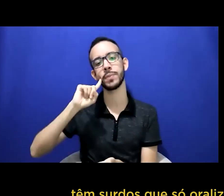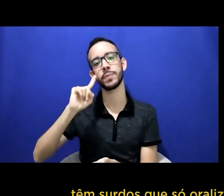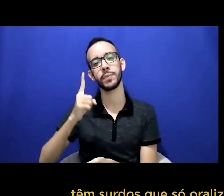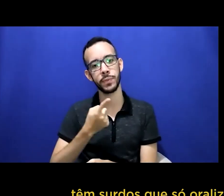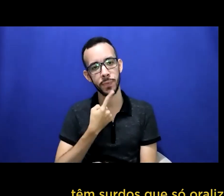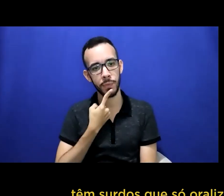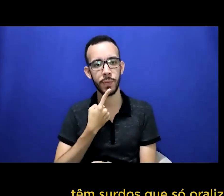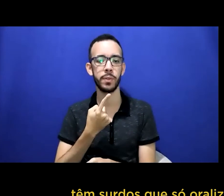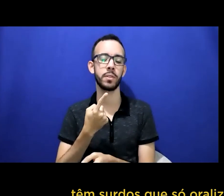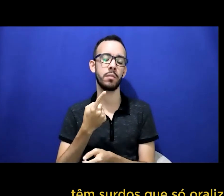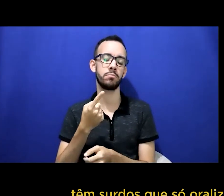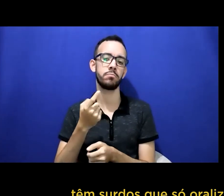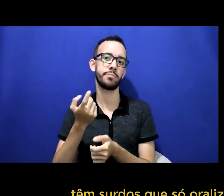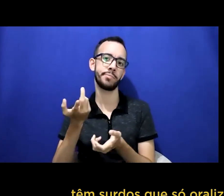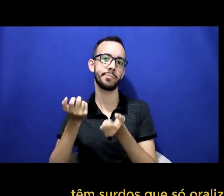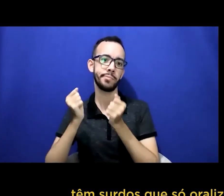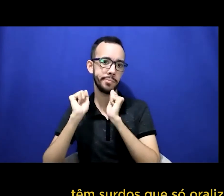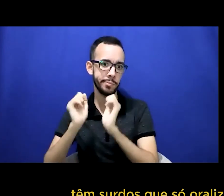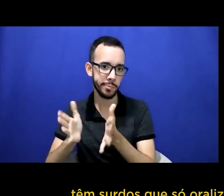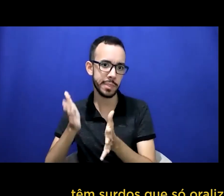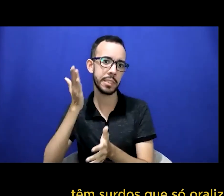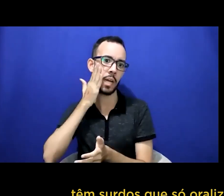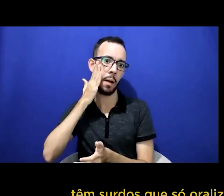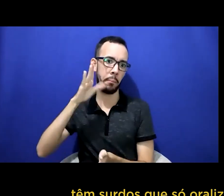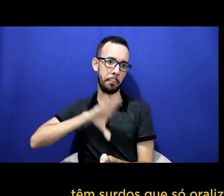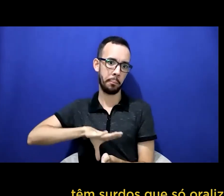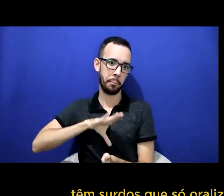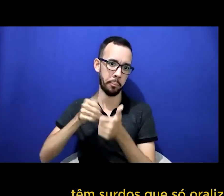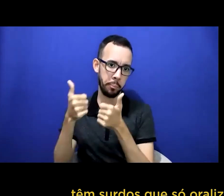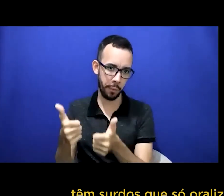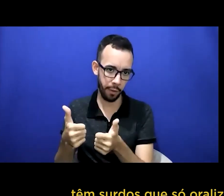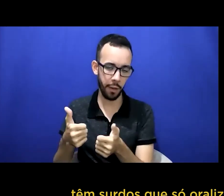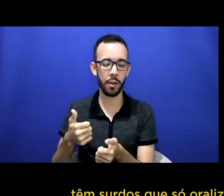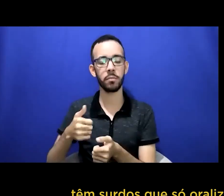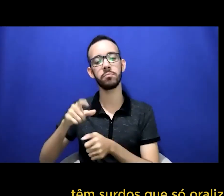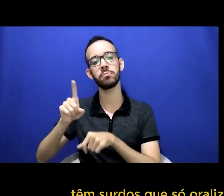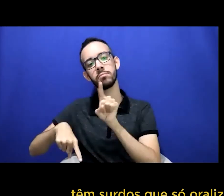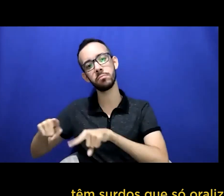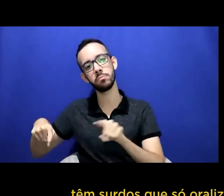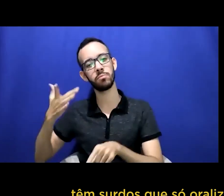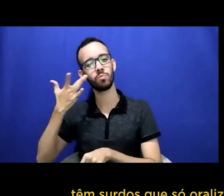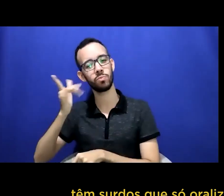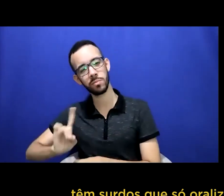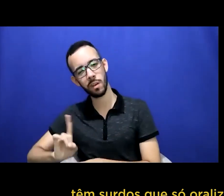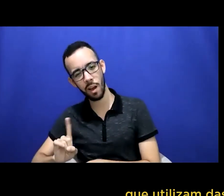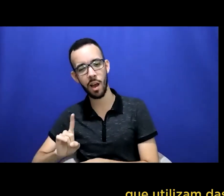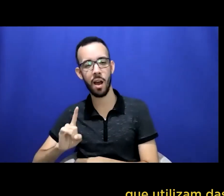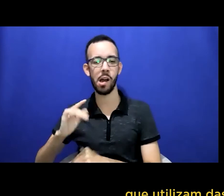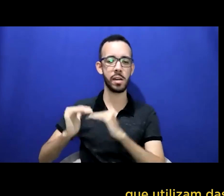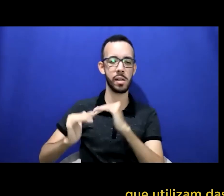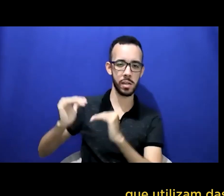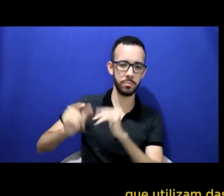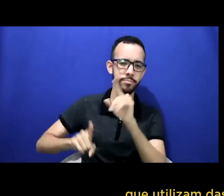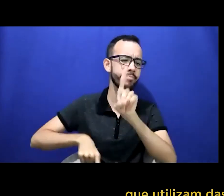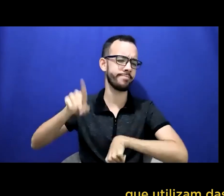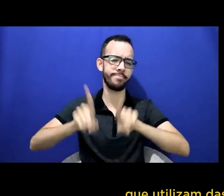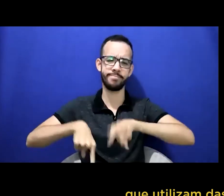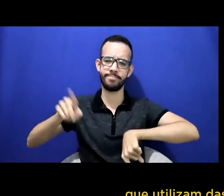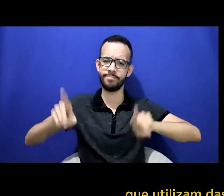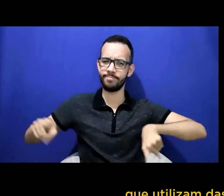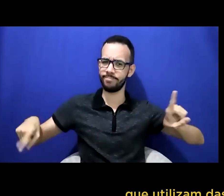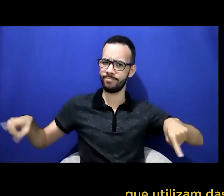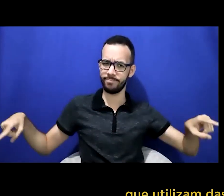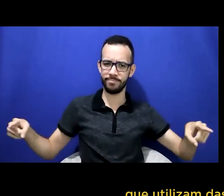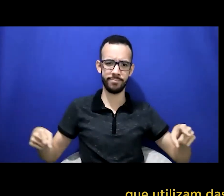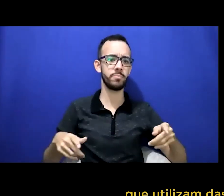surdos que só oralizam tem surdos que só sinalizam tem surdos que são bilíngues que utilizam